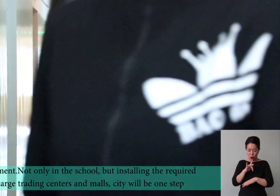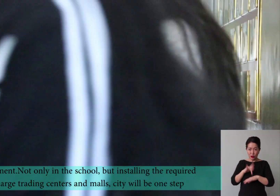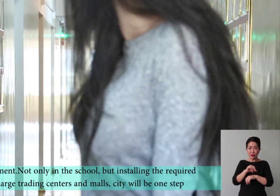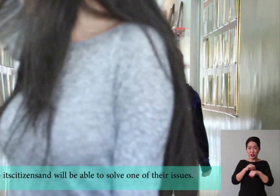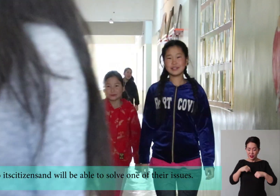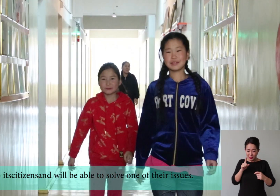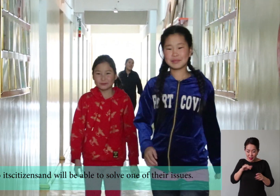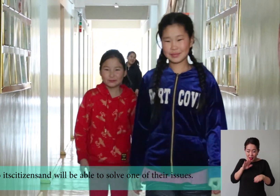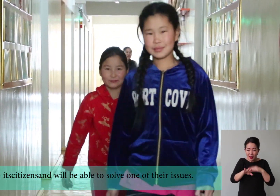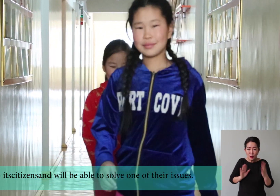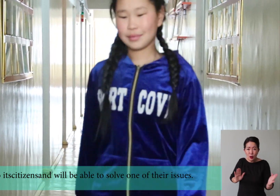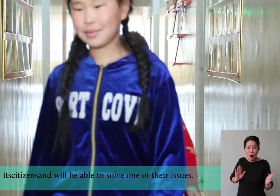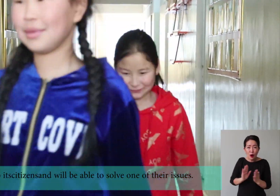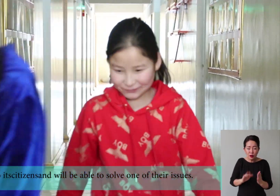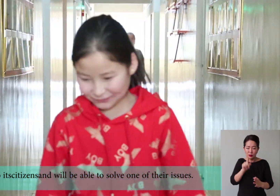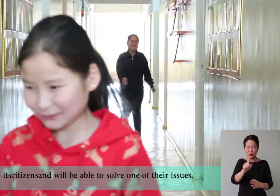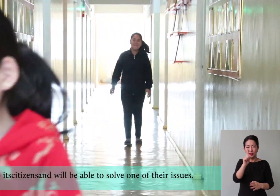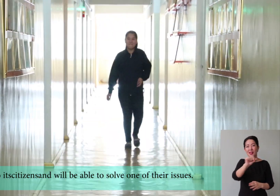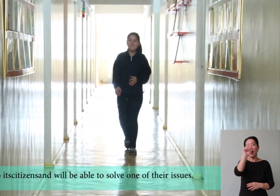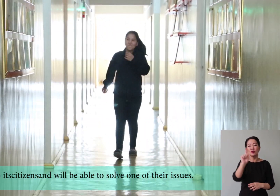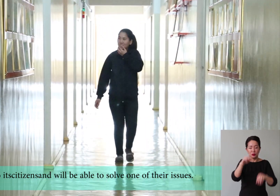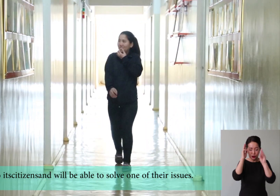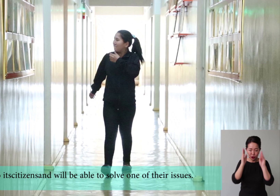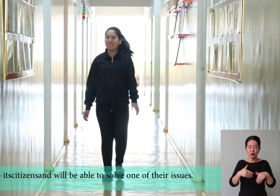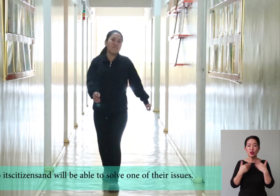ойртож тэдний нэгч гэсэн асуудлыг шийдэж өгч чадах юм аа.